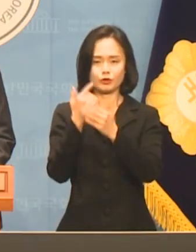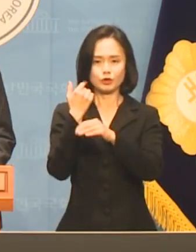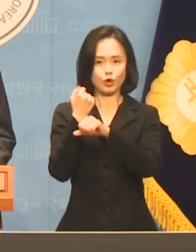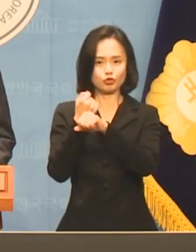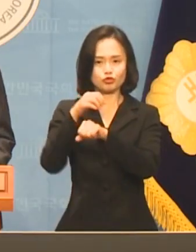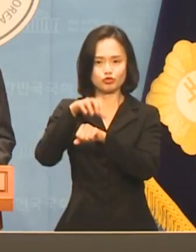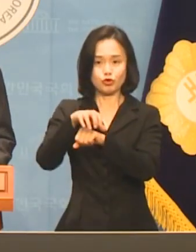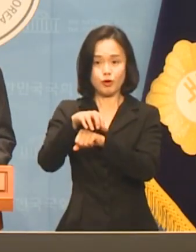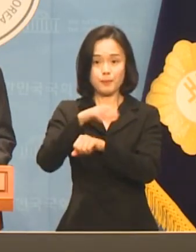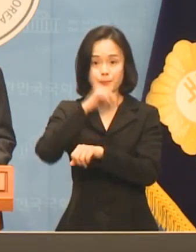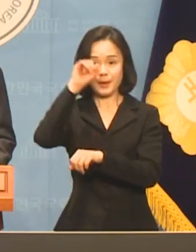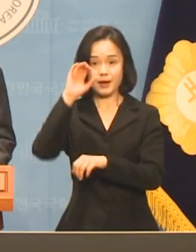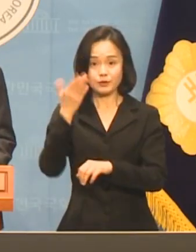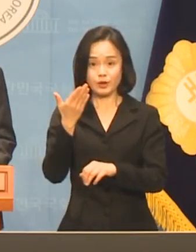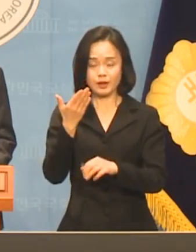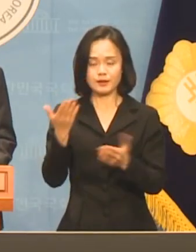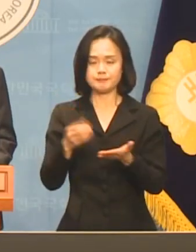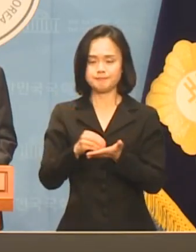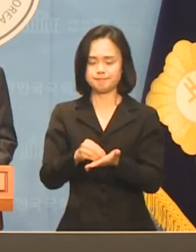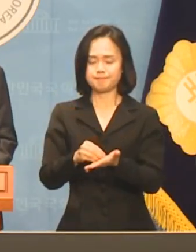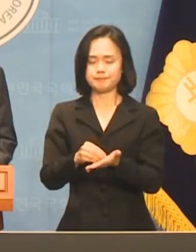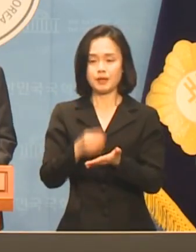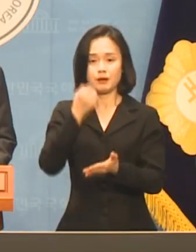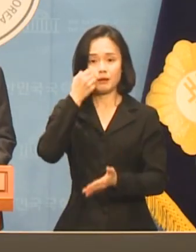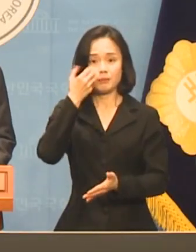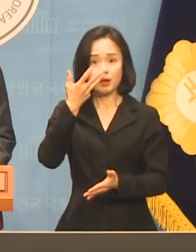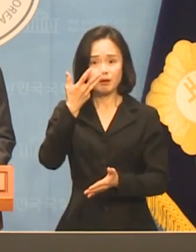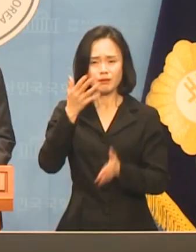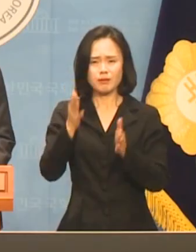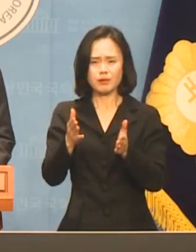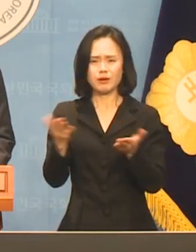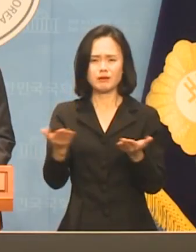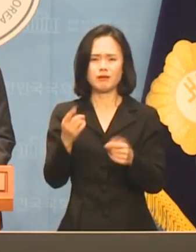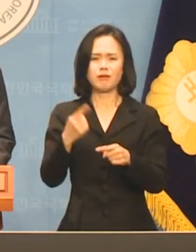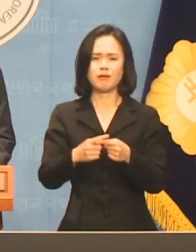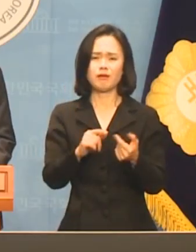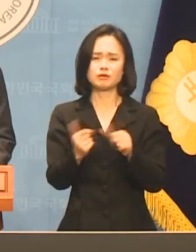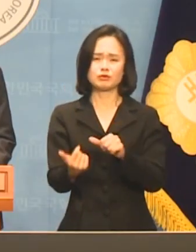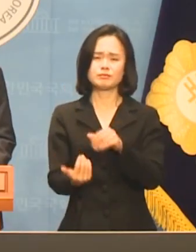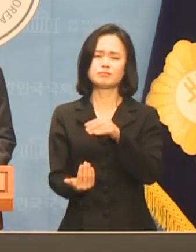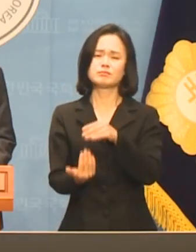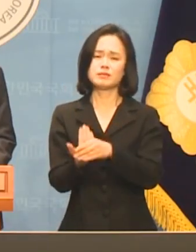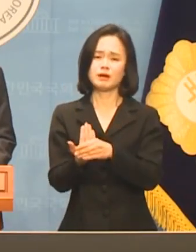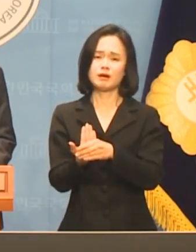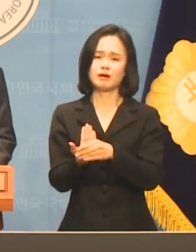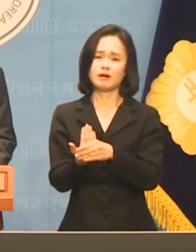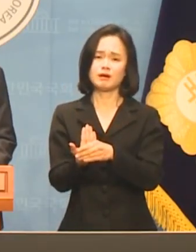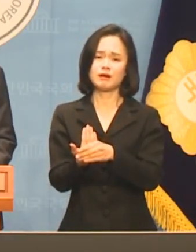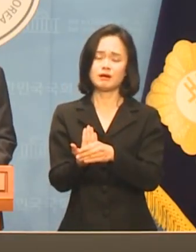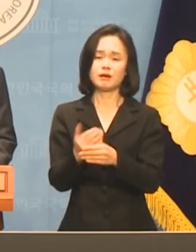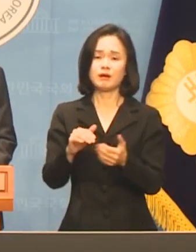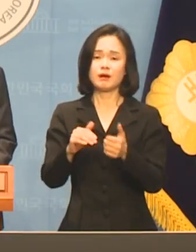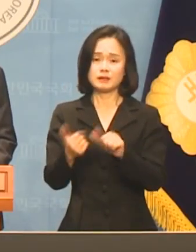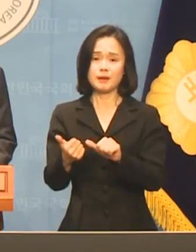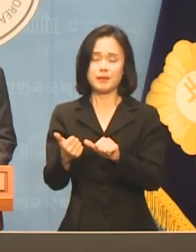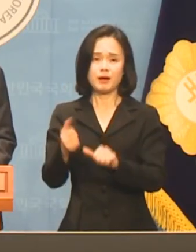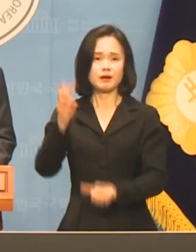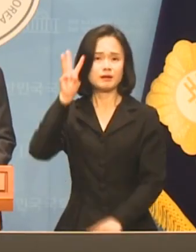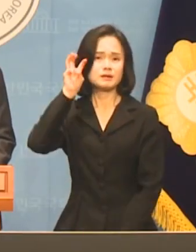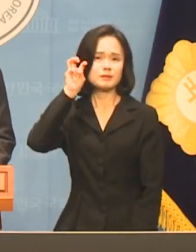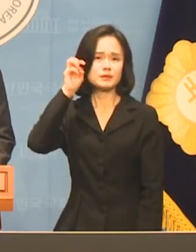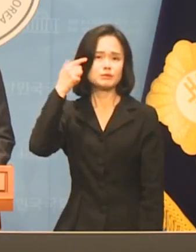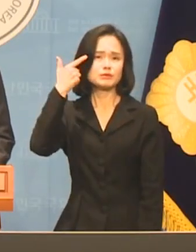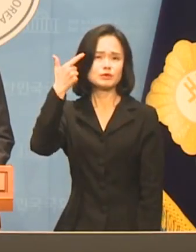만에 산재로 사망했습니다. 오는 14일 사망 36일 만에 그의 장례가